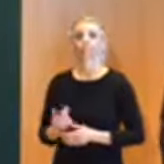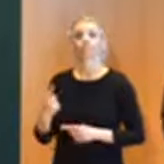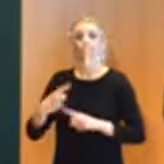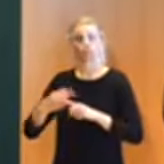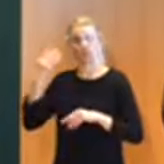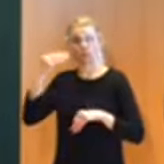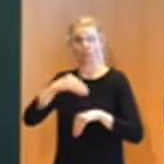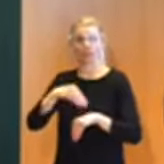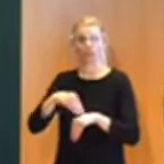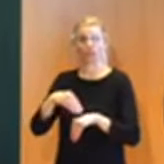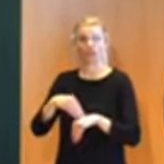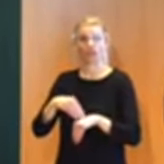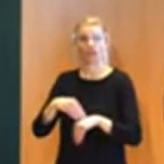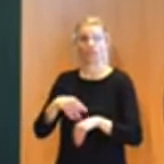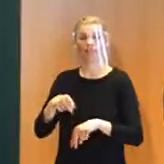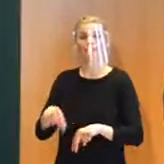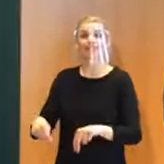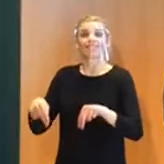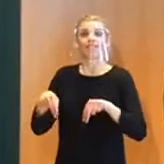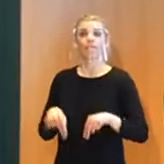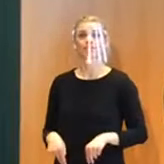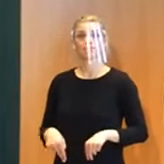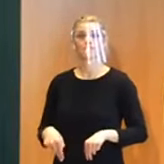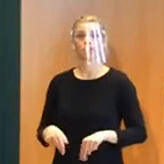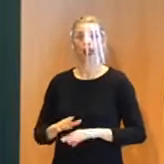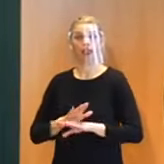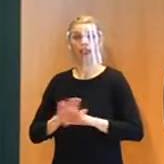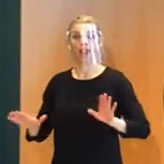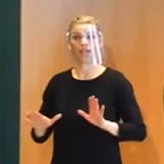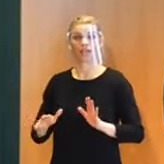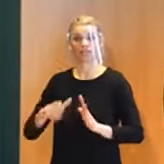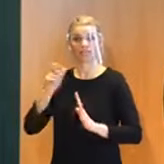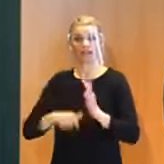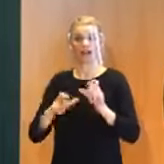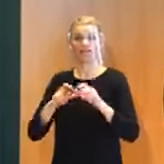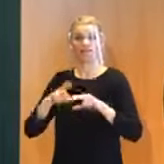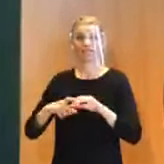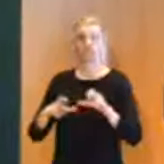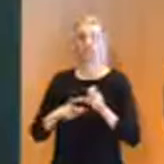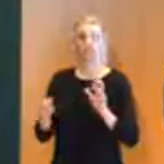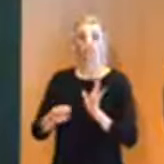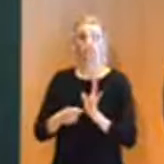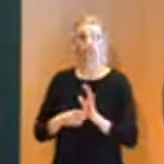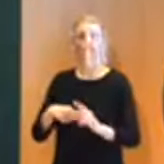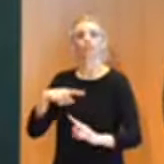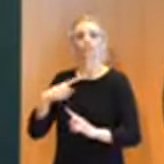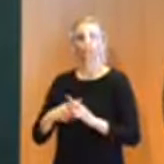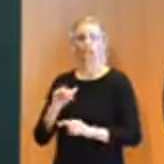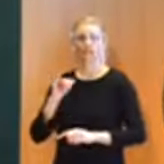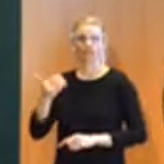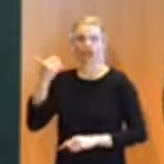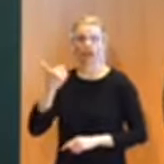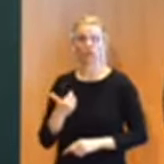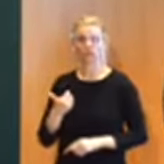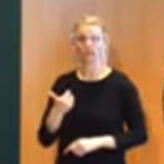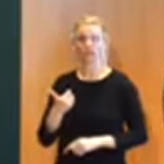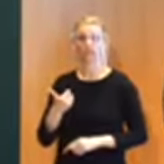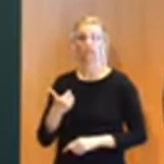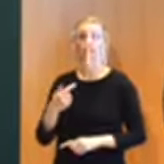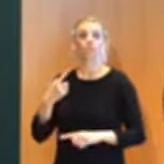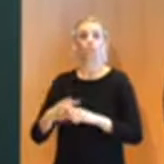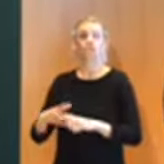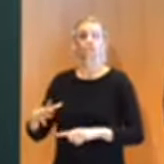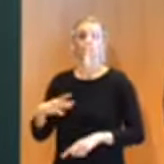Pripomínam, že demisia je nielen požiadavka strany SaS, ale aj strany Za ľudí, ako aj